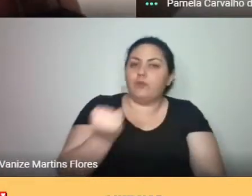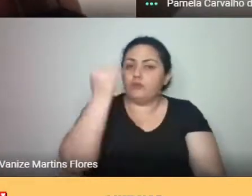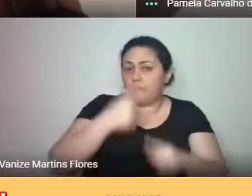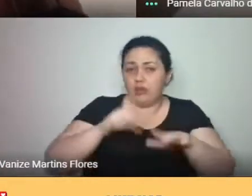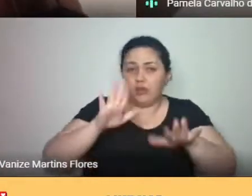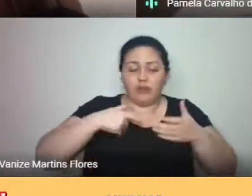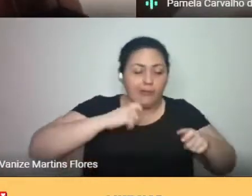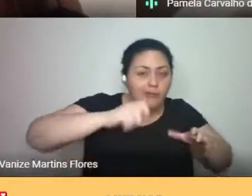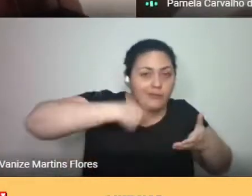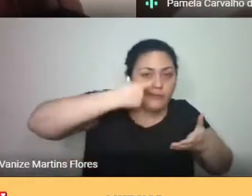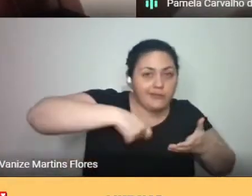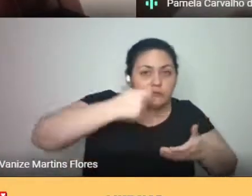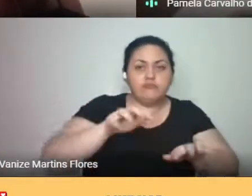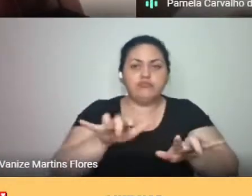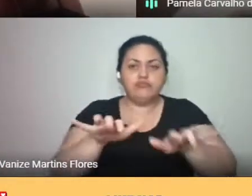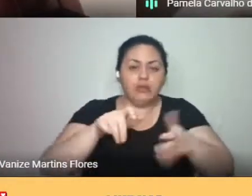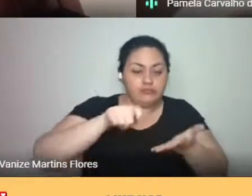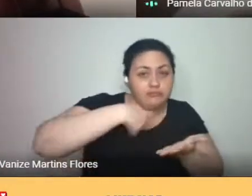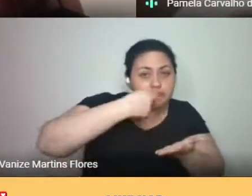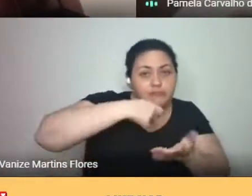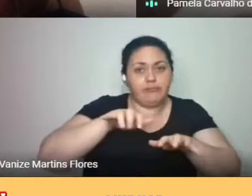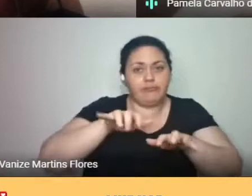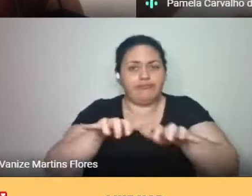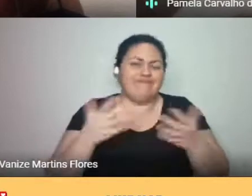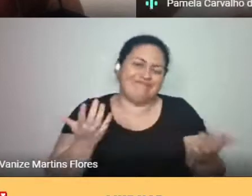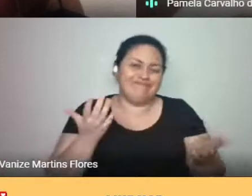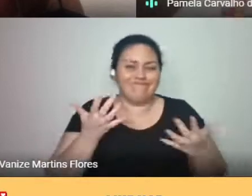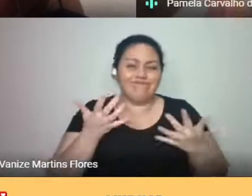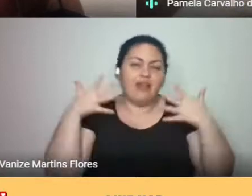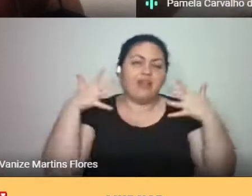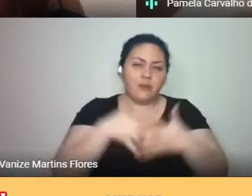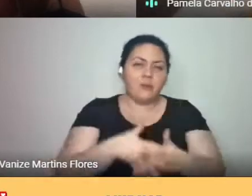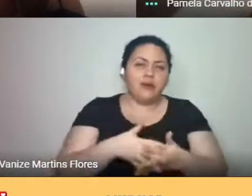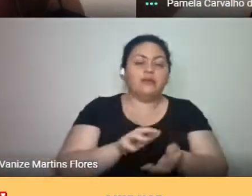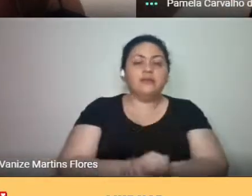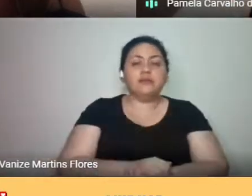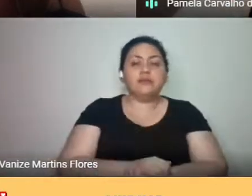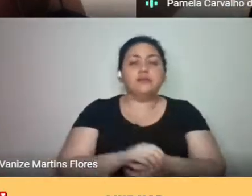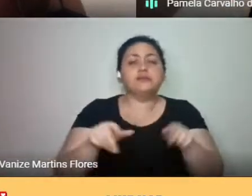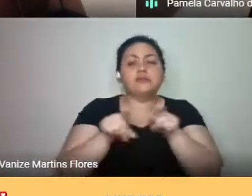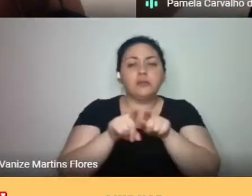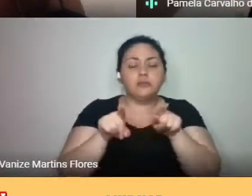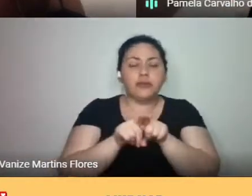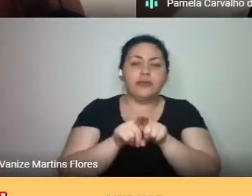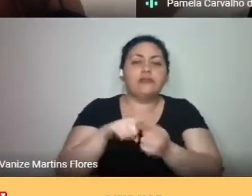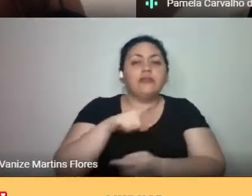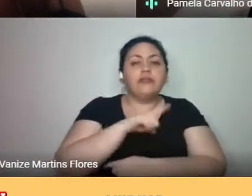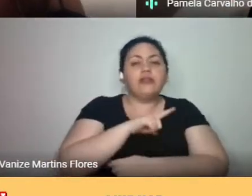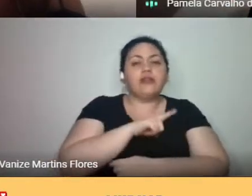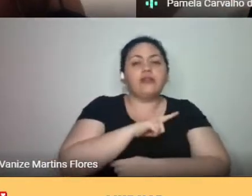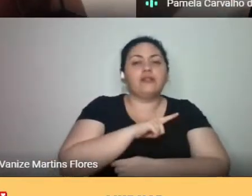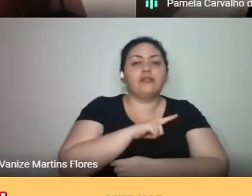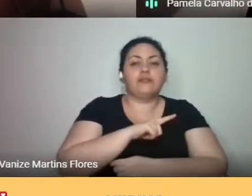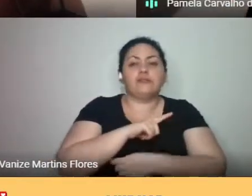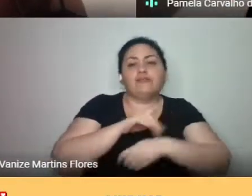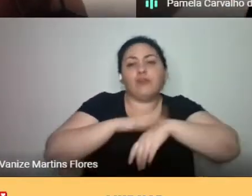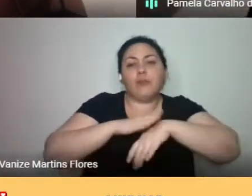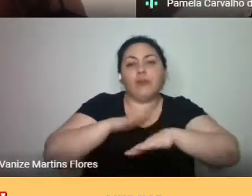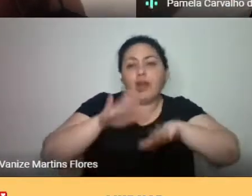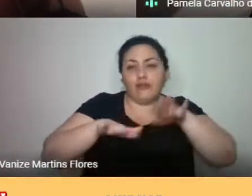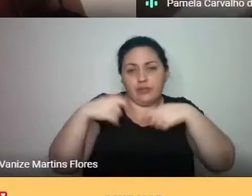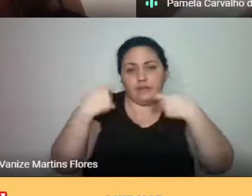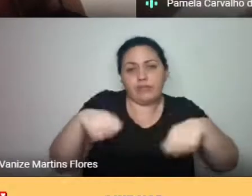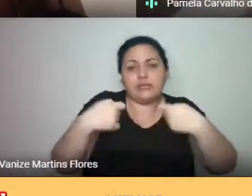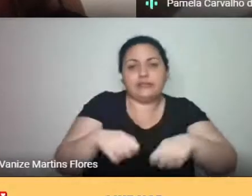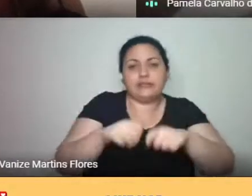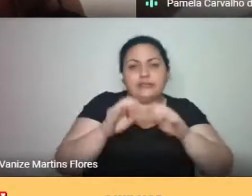né, então, e como tu vai estar executando uma tarefa que normalmente tu precisa estar ali, né, mais presente